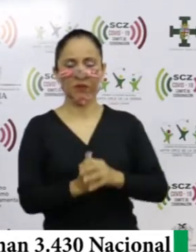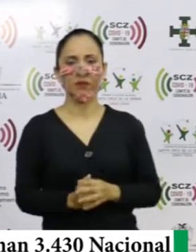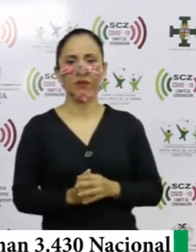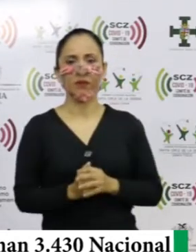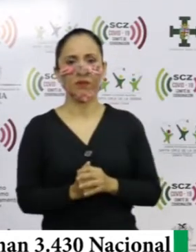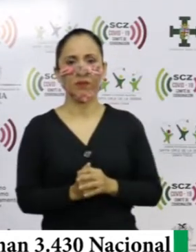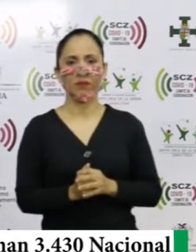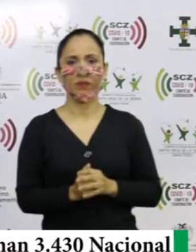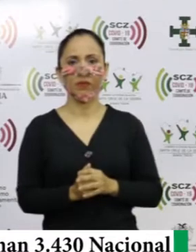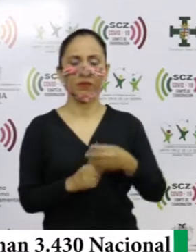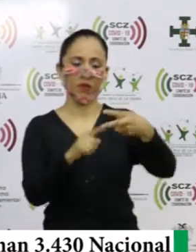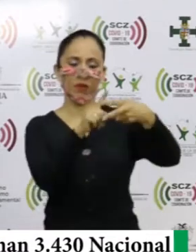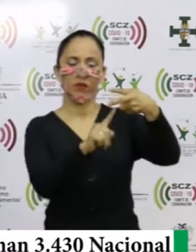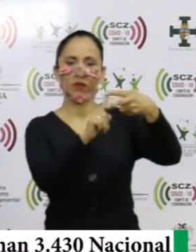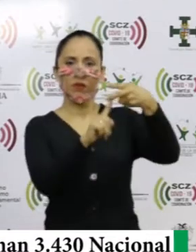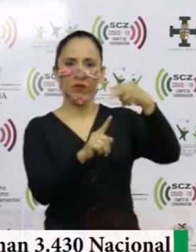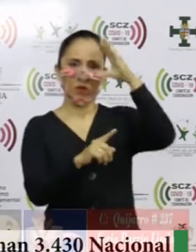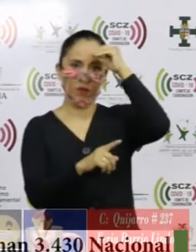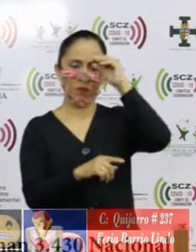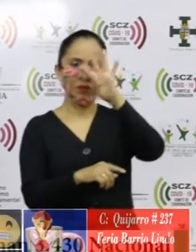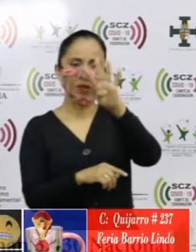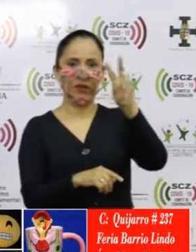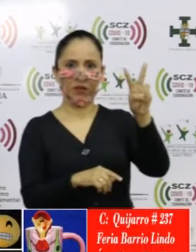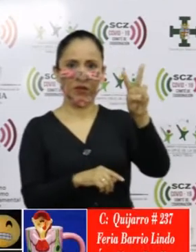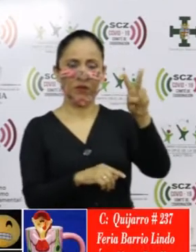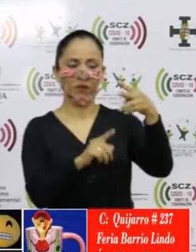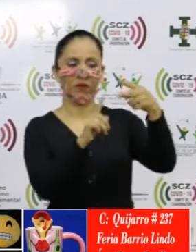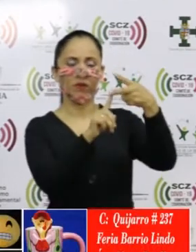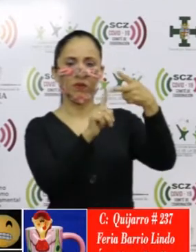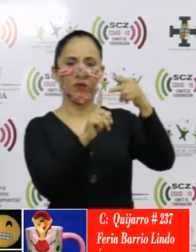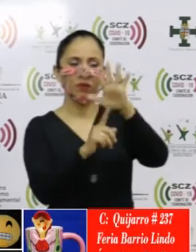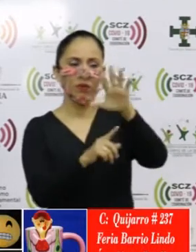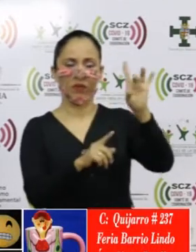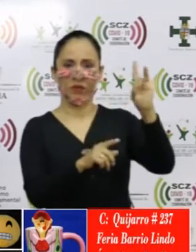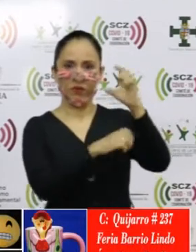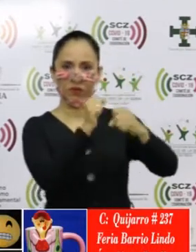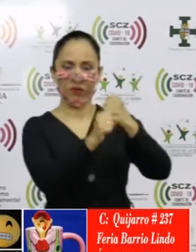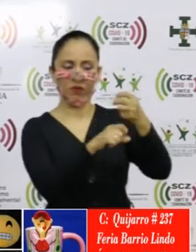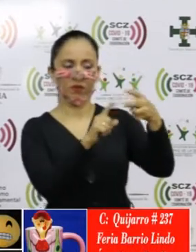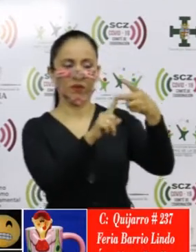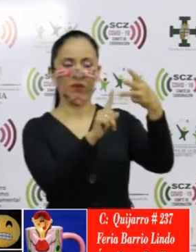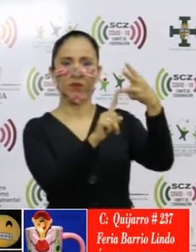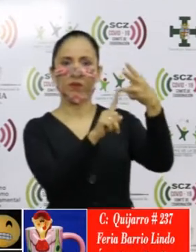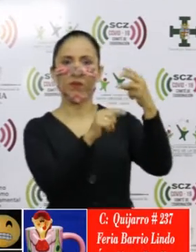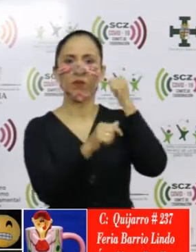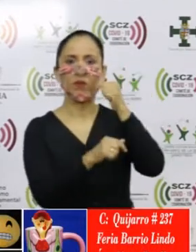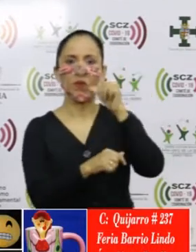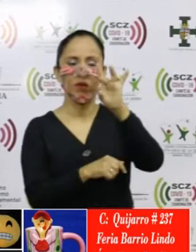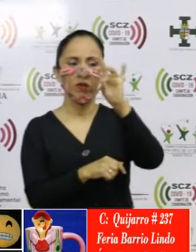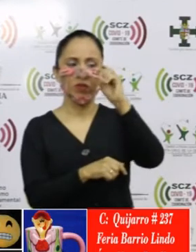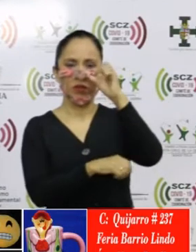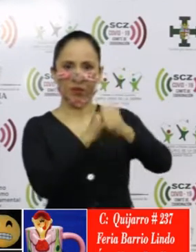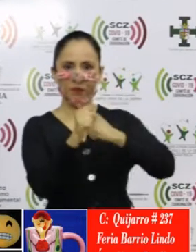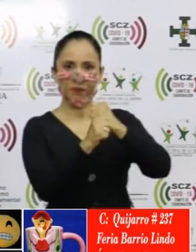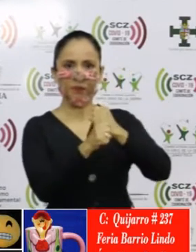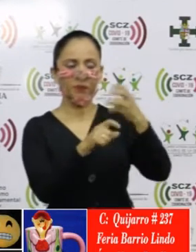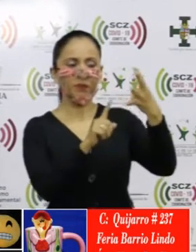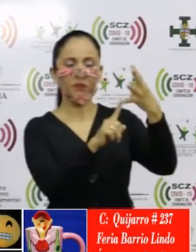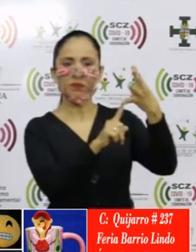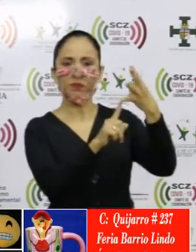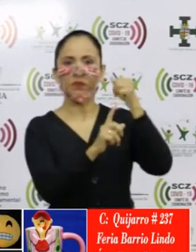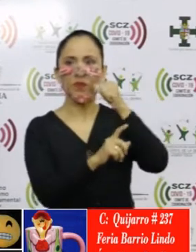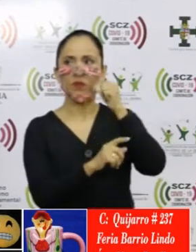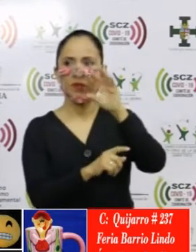dos masculinos de 42 años masculinos de 58 años una señora de 80 años y una